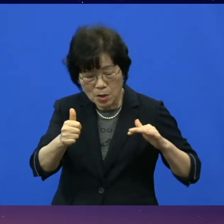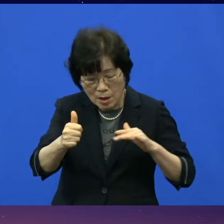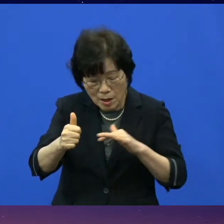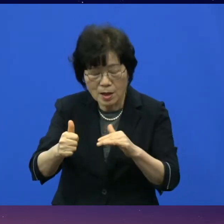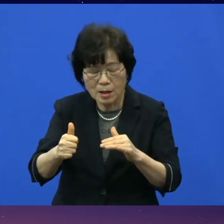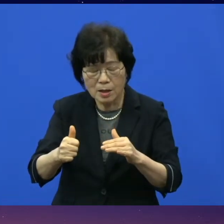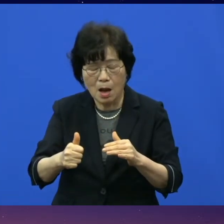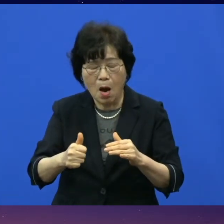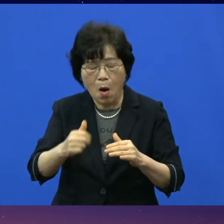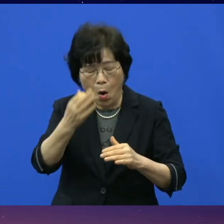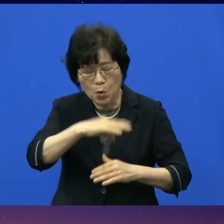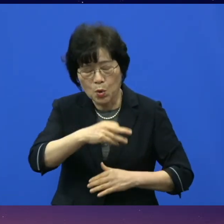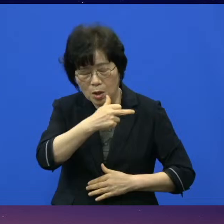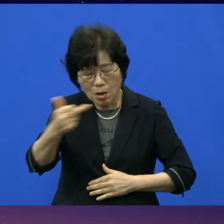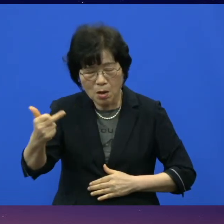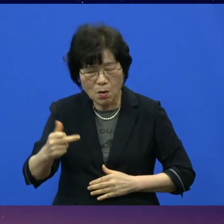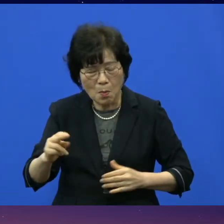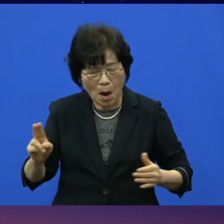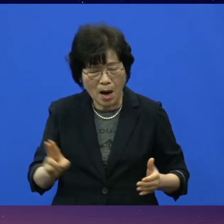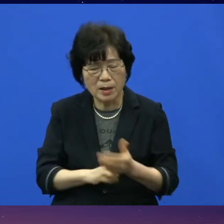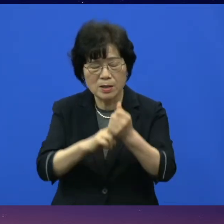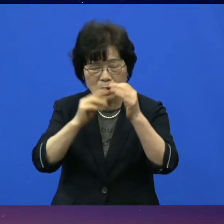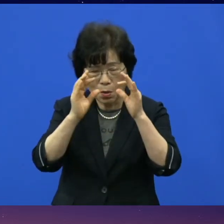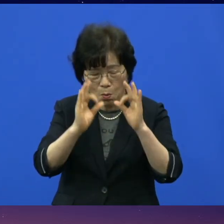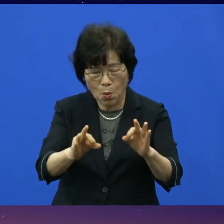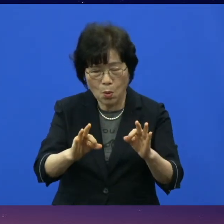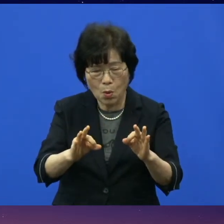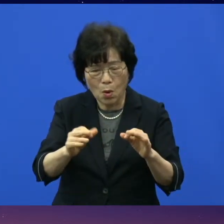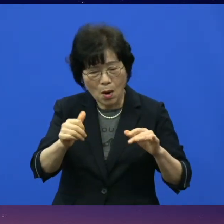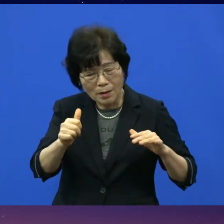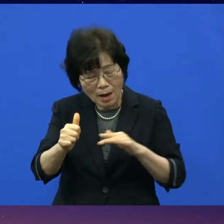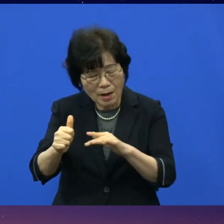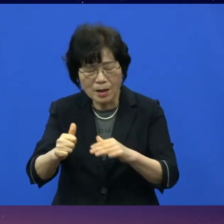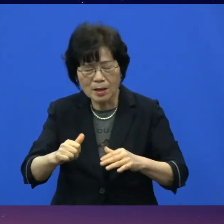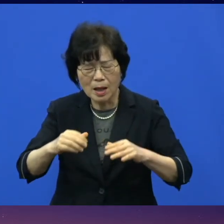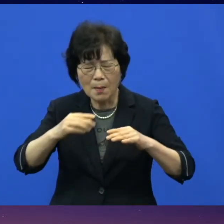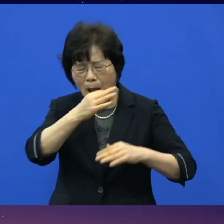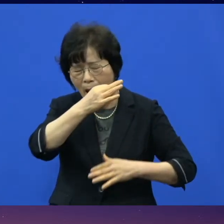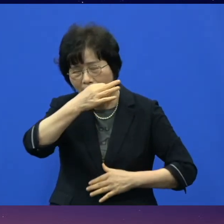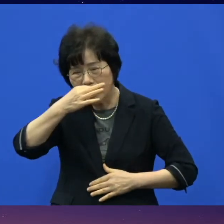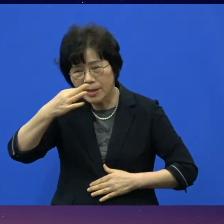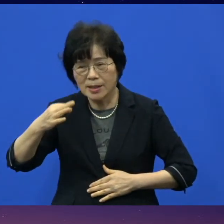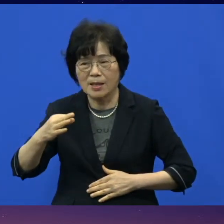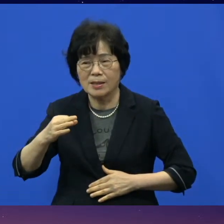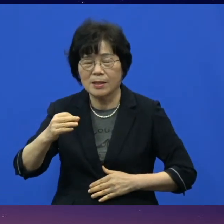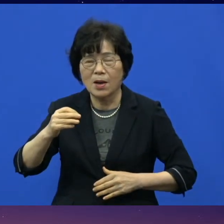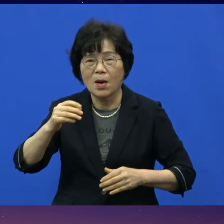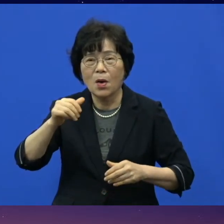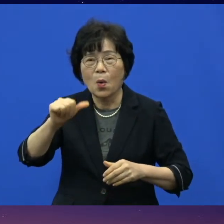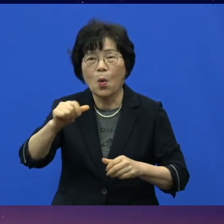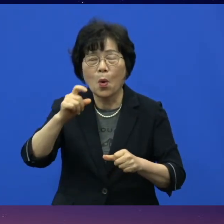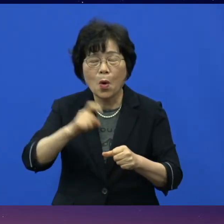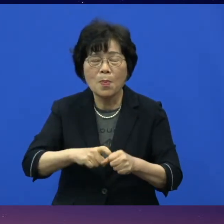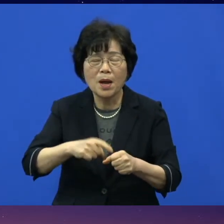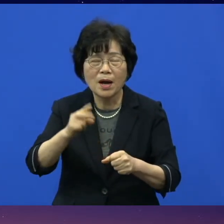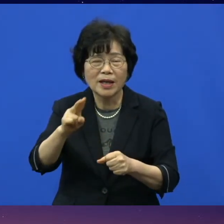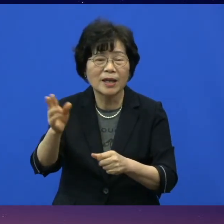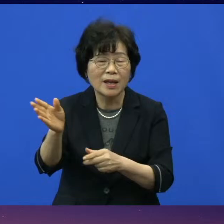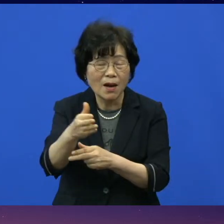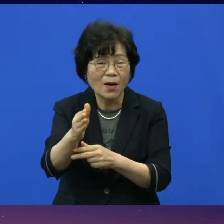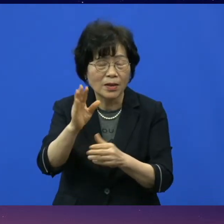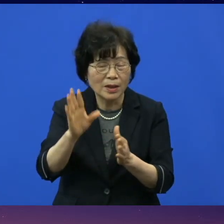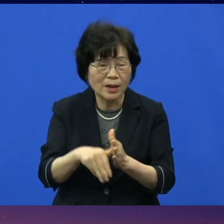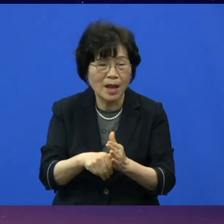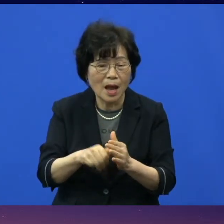거예요. 막 기적을 행하고 따라다니까 얼마나 신나게. 이러면 오병이어 사건 때 여러분 보시면 베스가 들판에